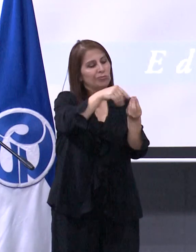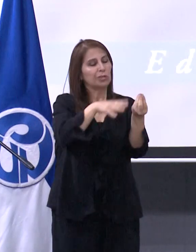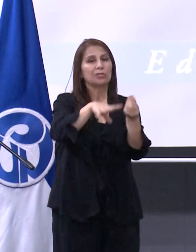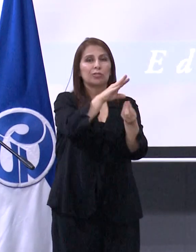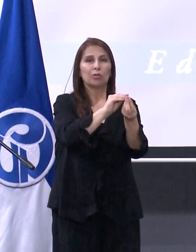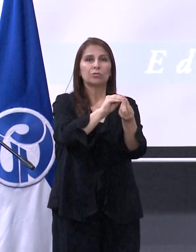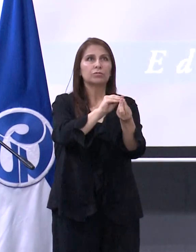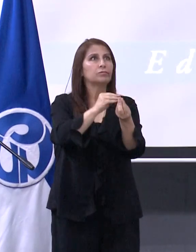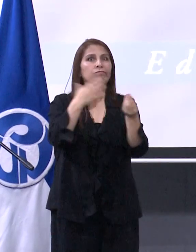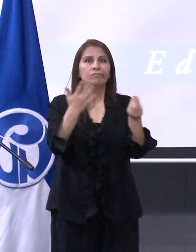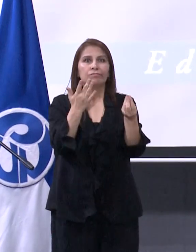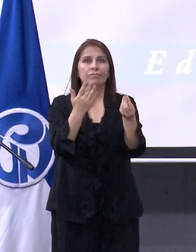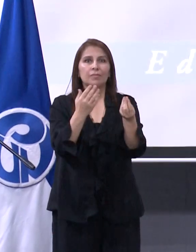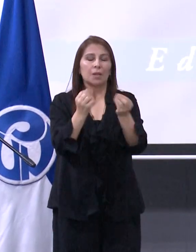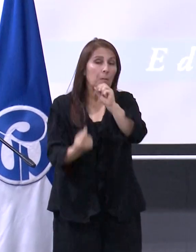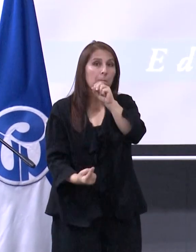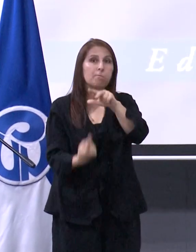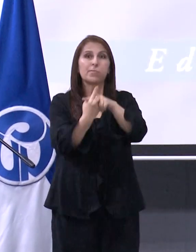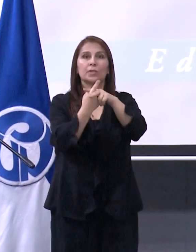ésta